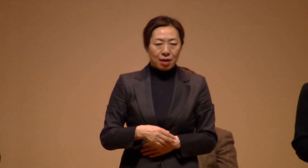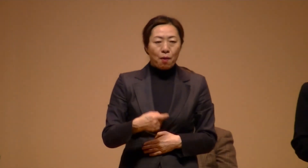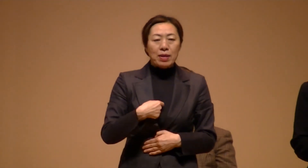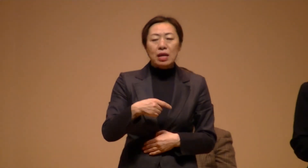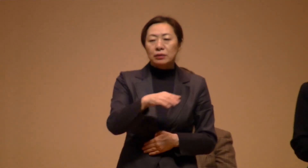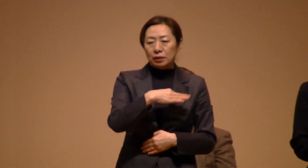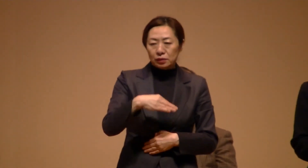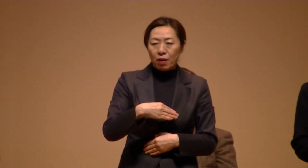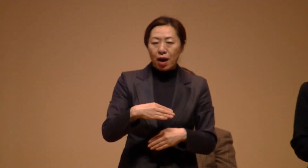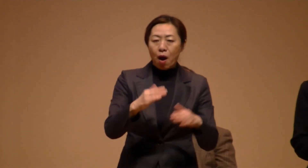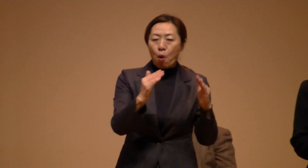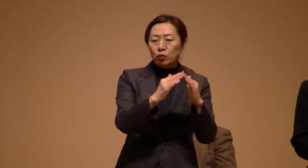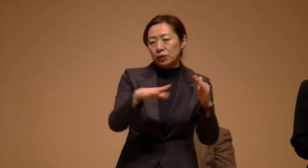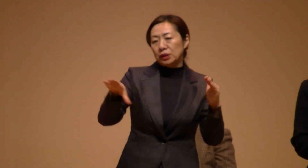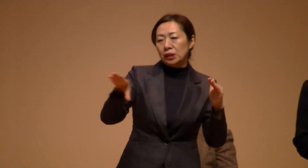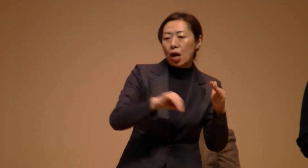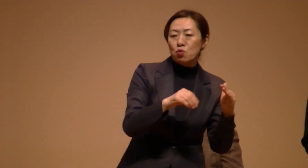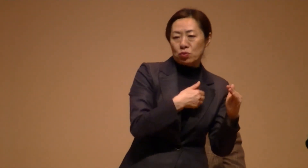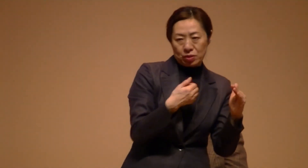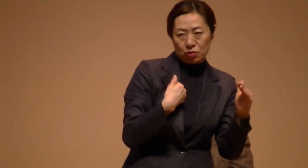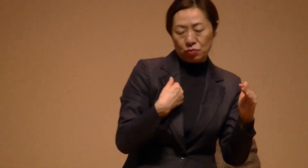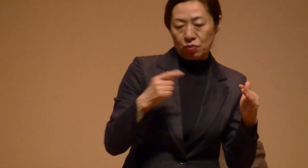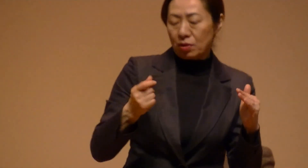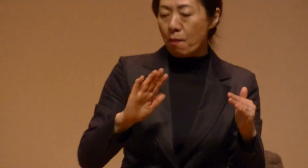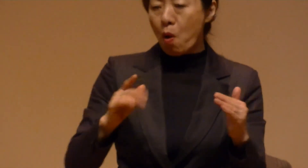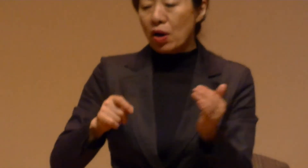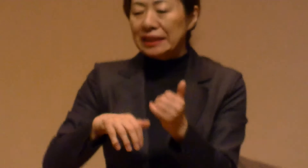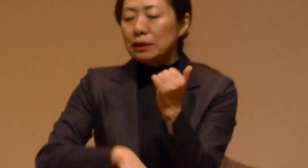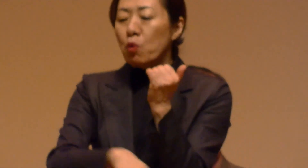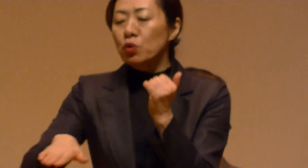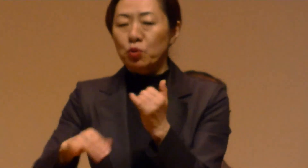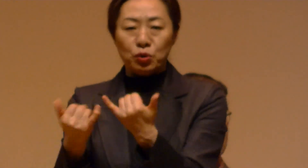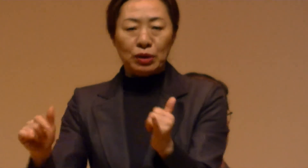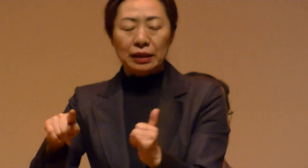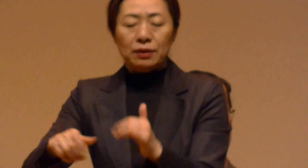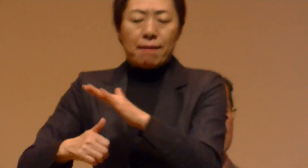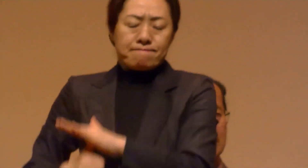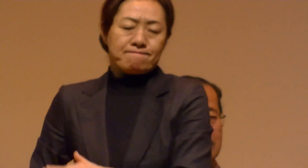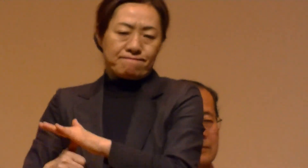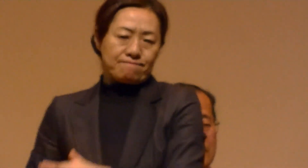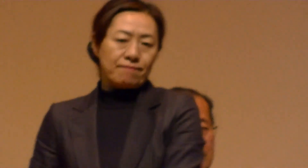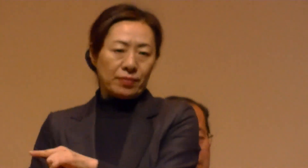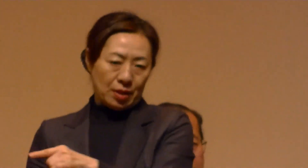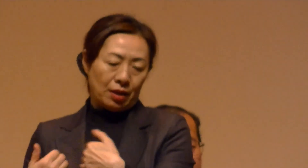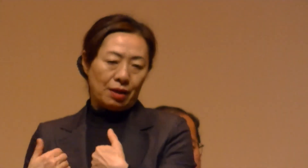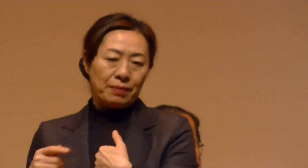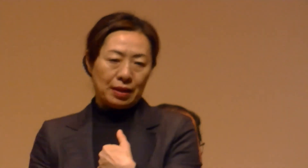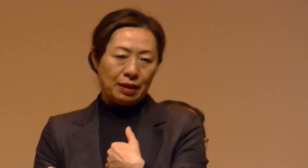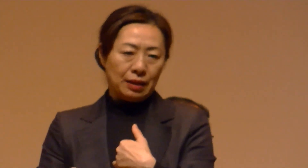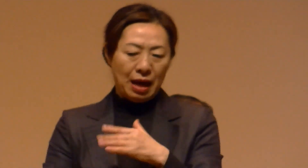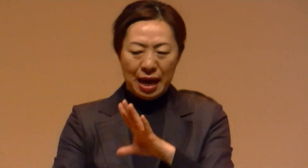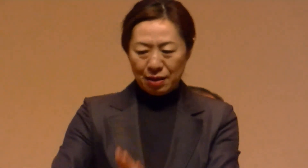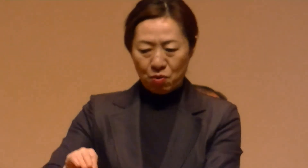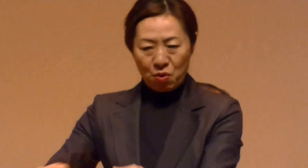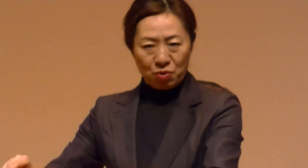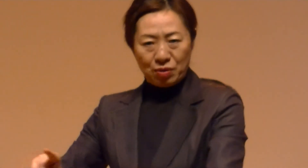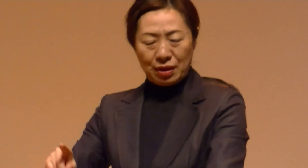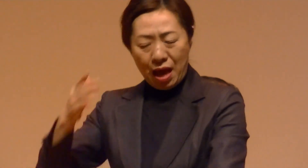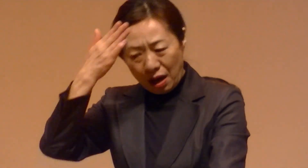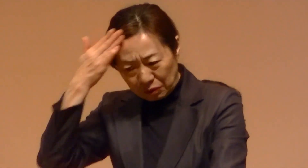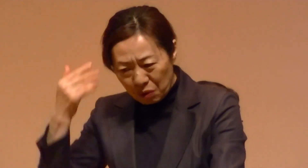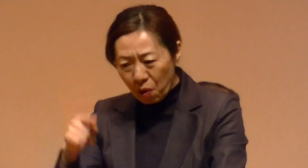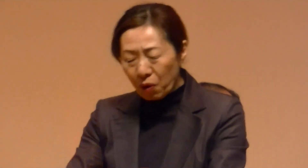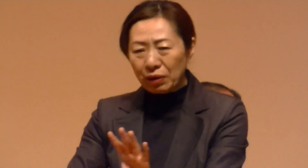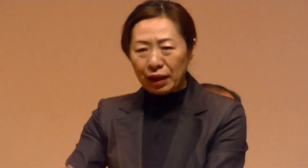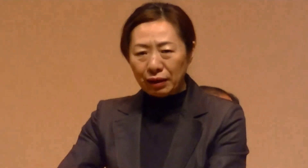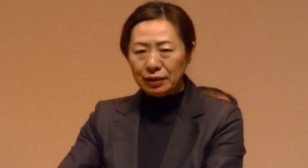。でも地元の人たちは耐えてなきゃなりません。ヘドロで真っ黒だった地面一面に青々と